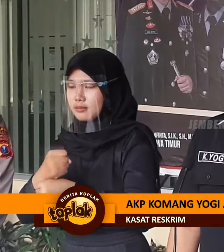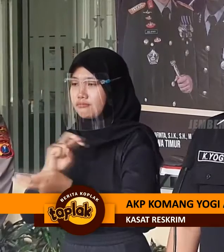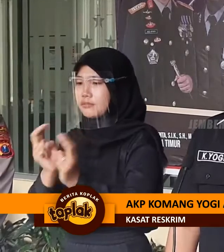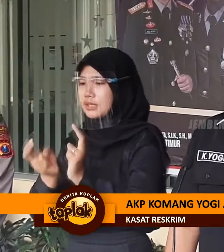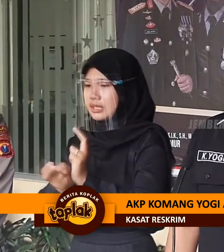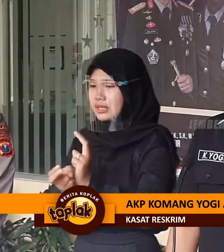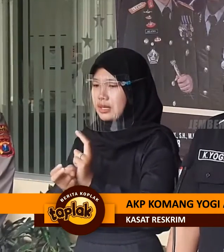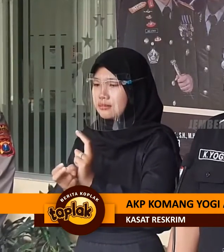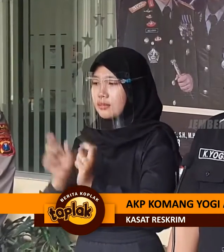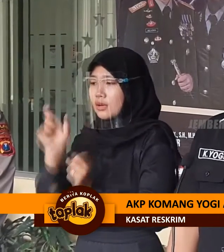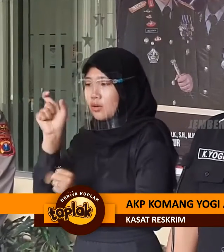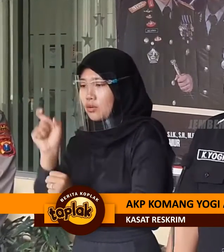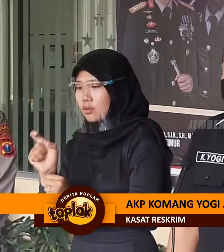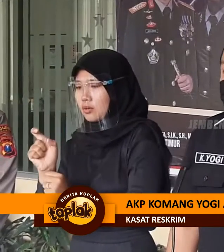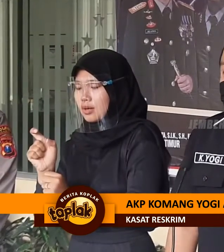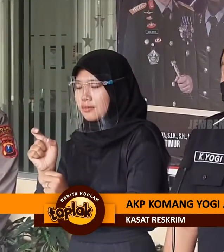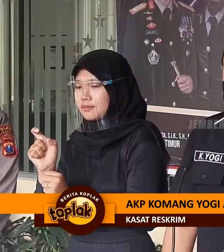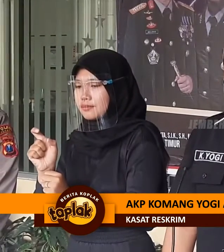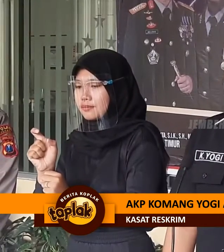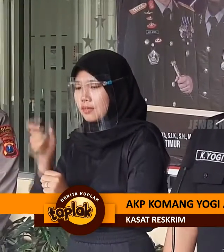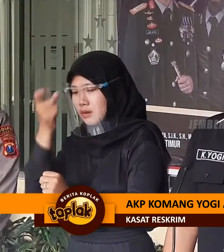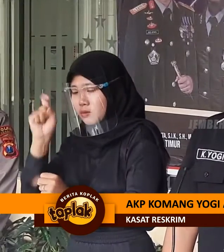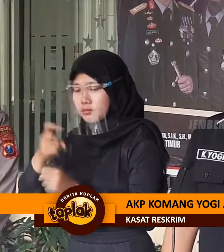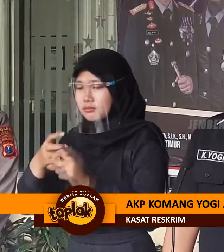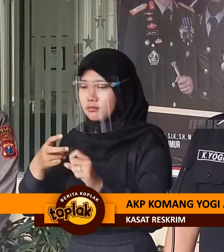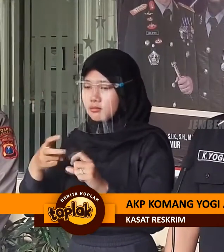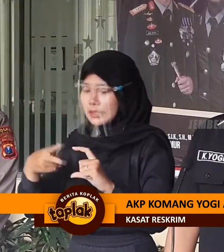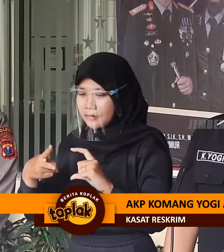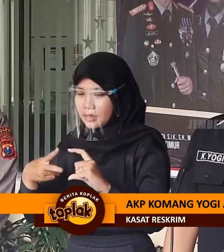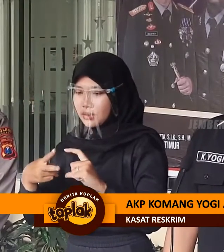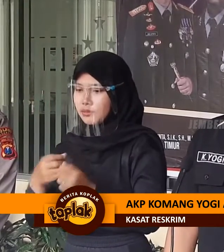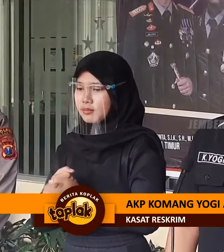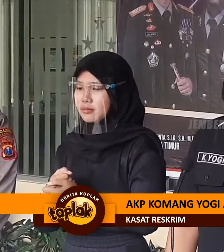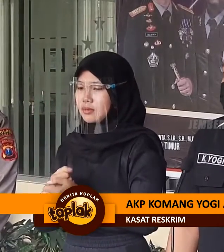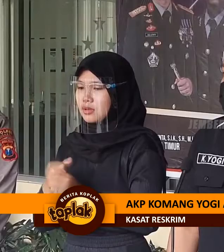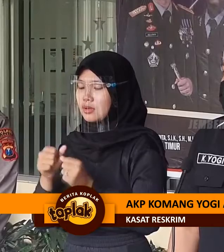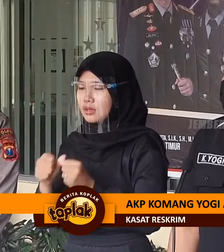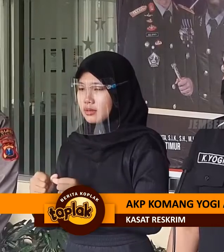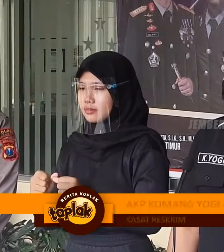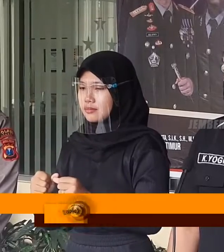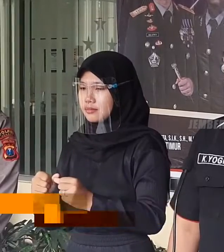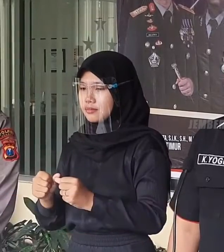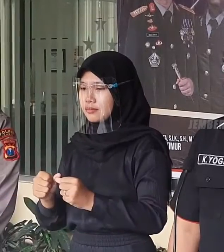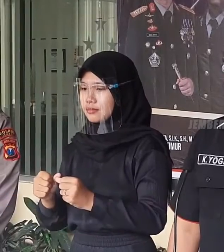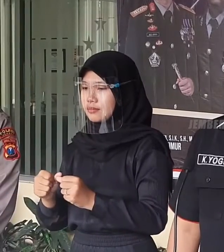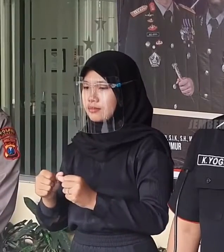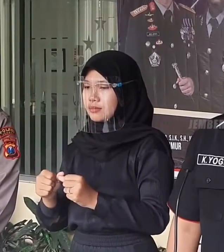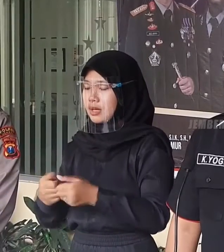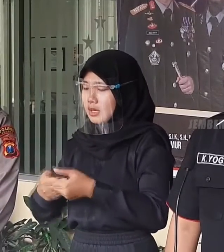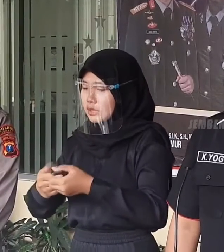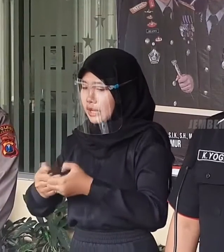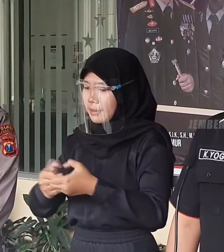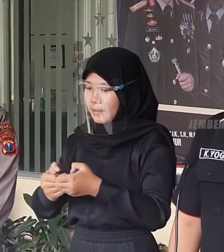menjadikan objek seseorang menjadi pornografi terhadap suatu perbuatan tersebut dia melalui sarana